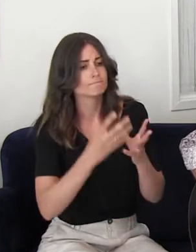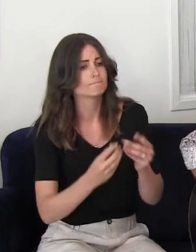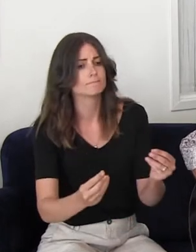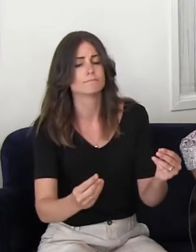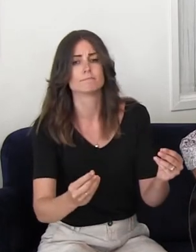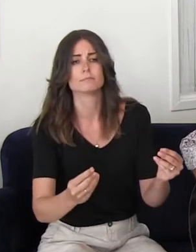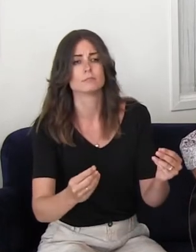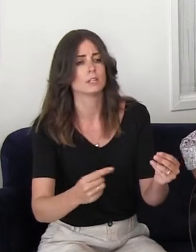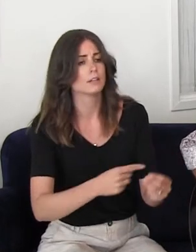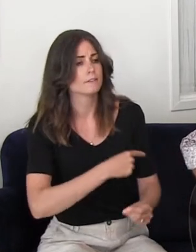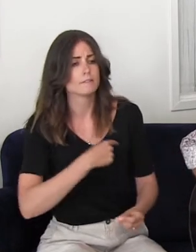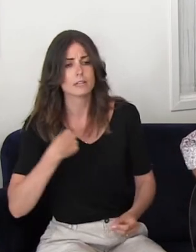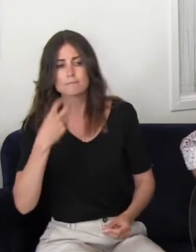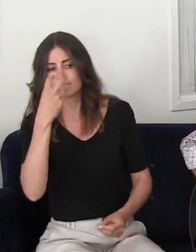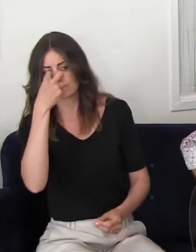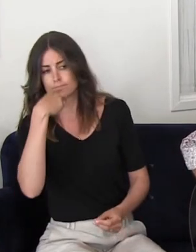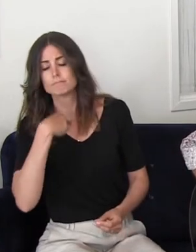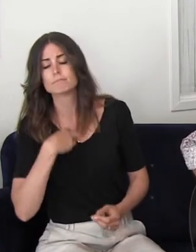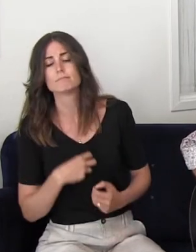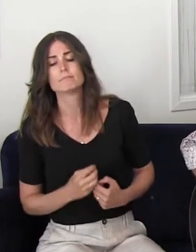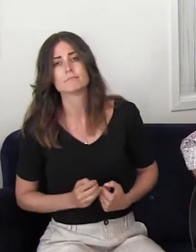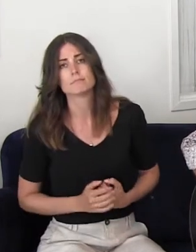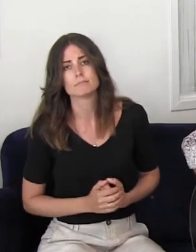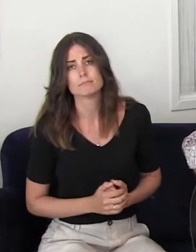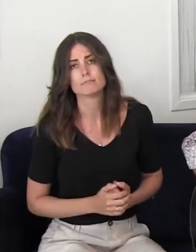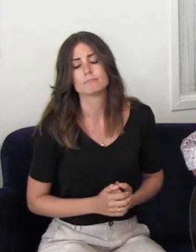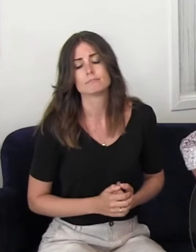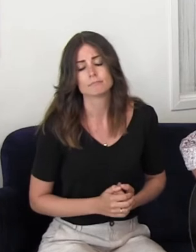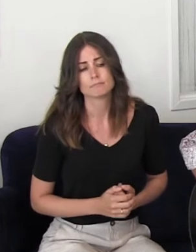utan att vi såg ett sammanhang.